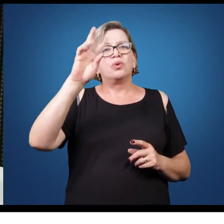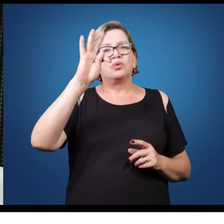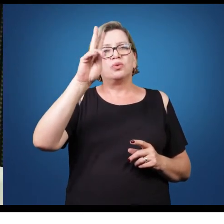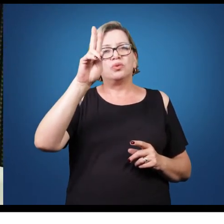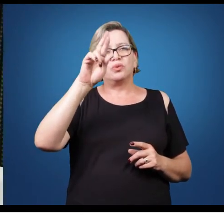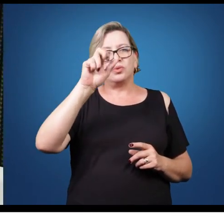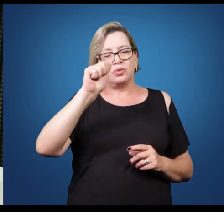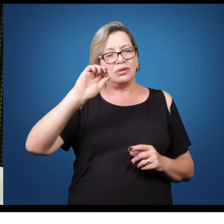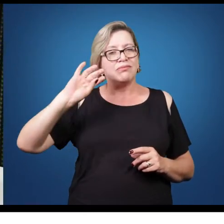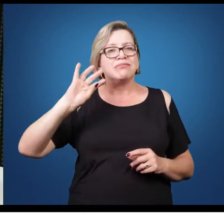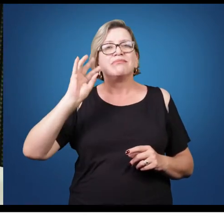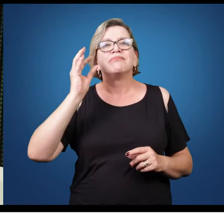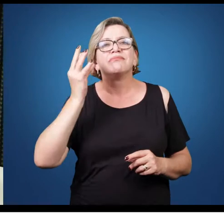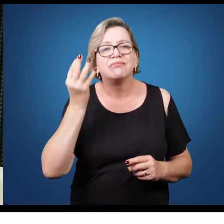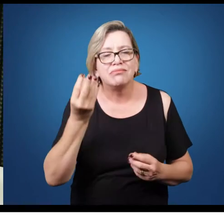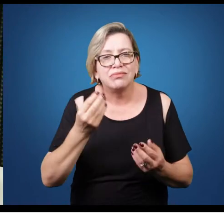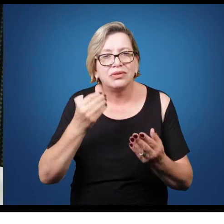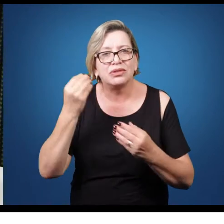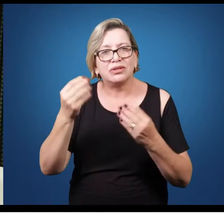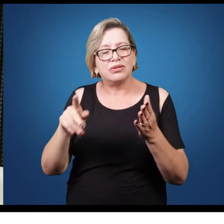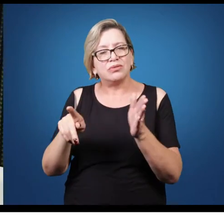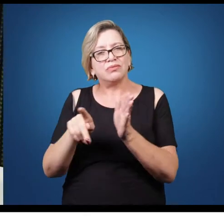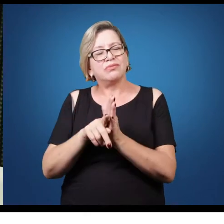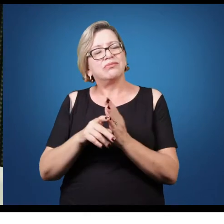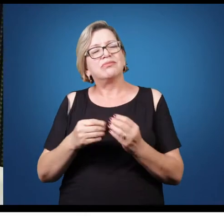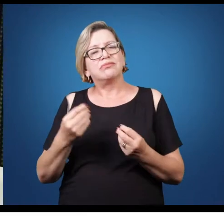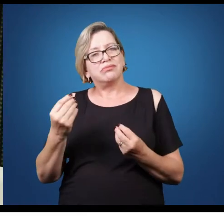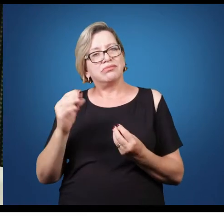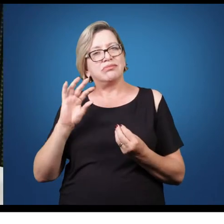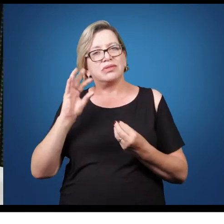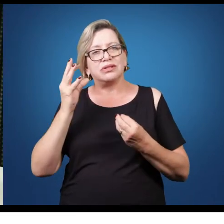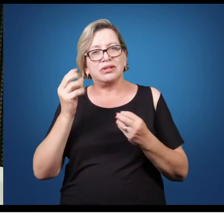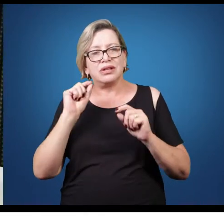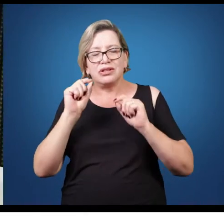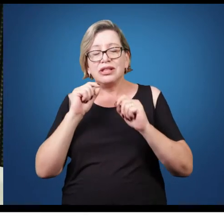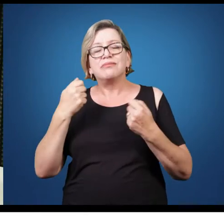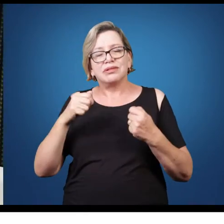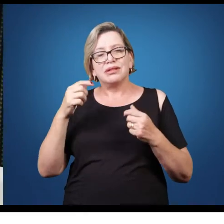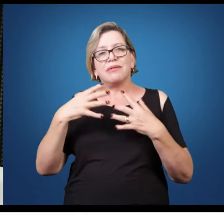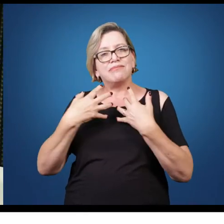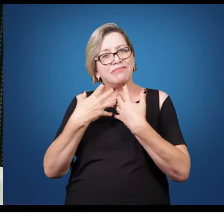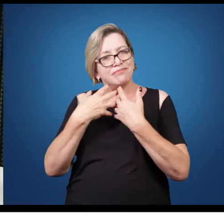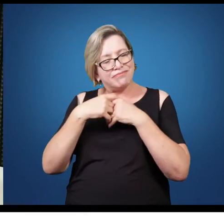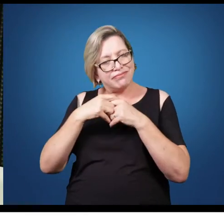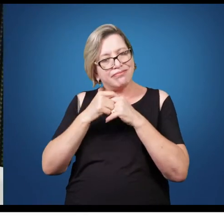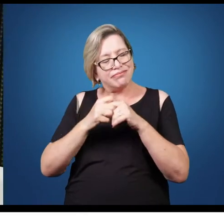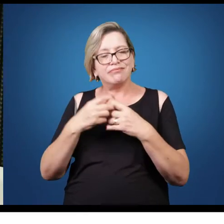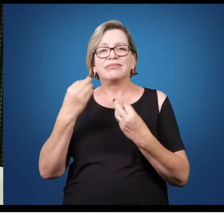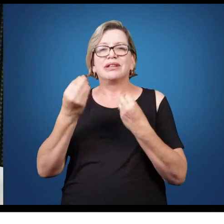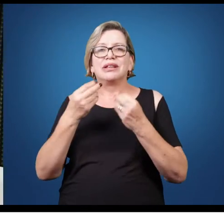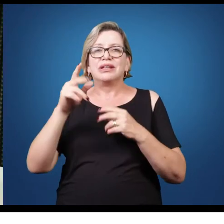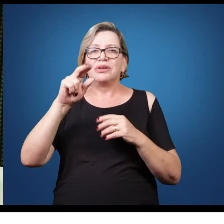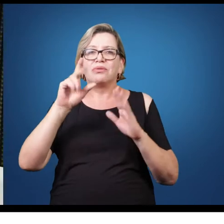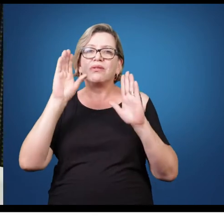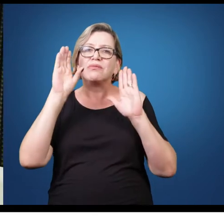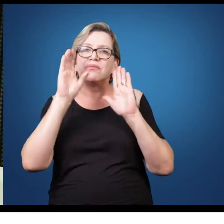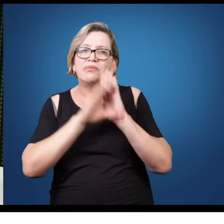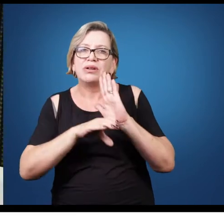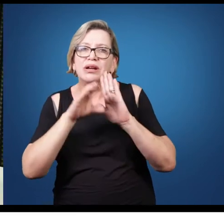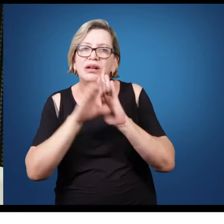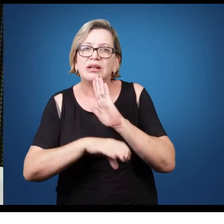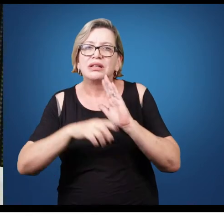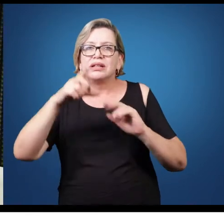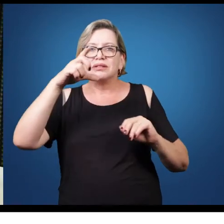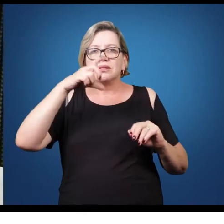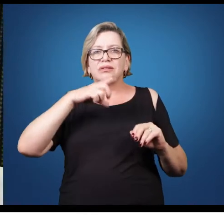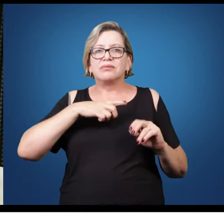determinados grupos musicais de contra cultura é algo que a gente tem que refletir sobre como o capitalismo é tem